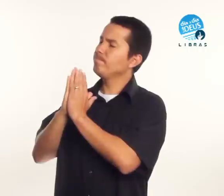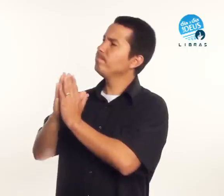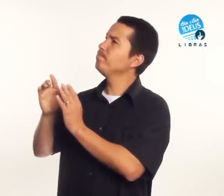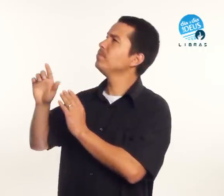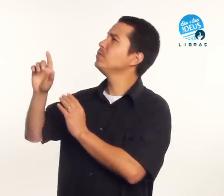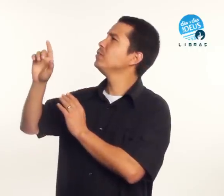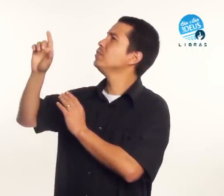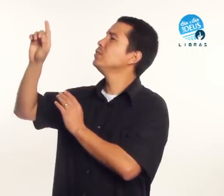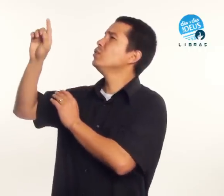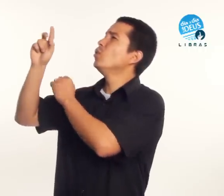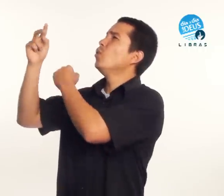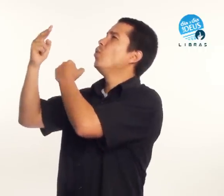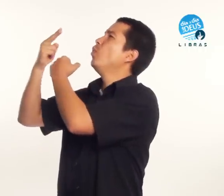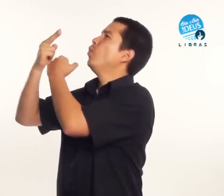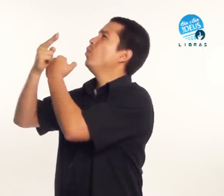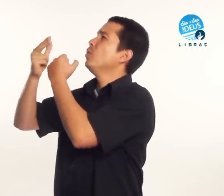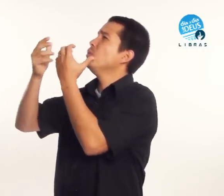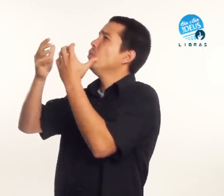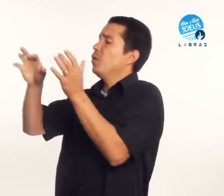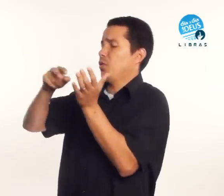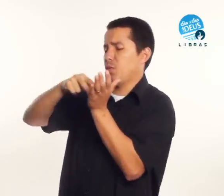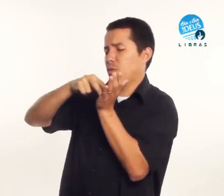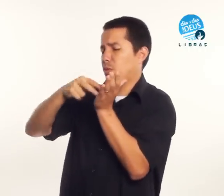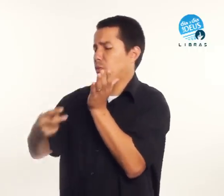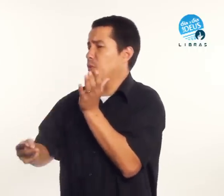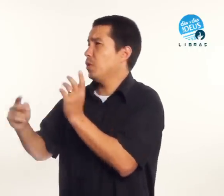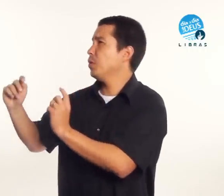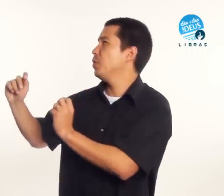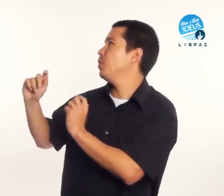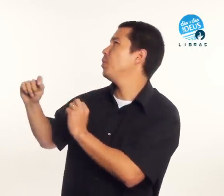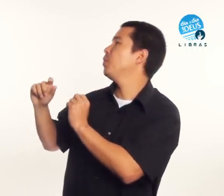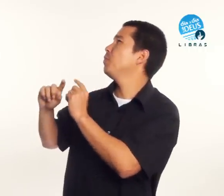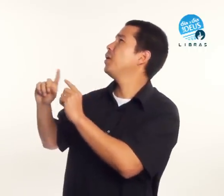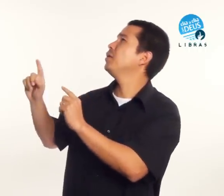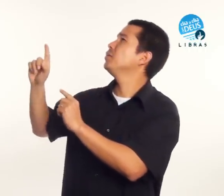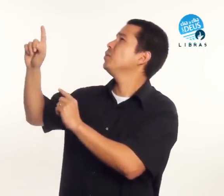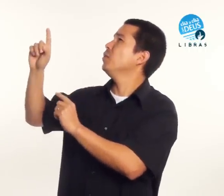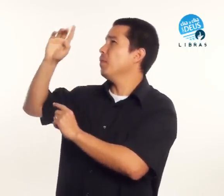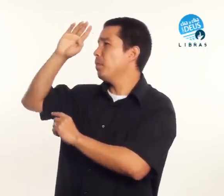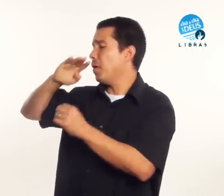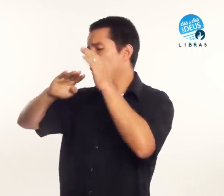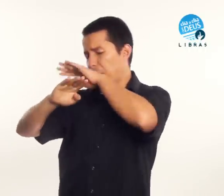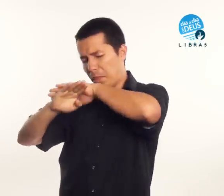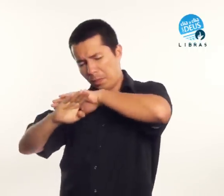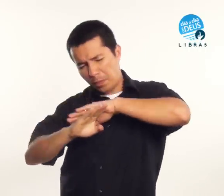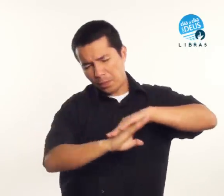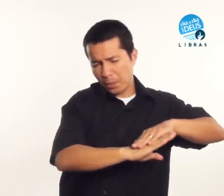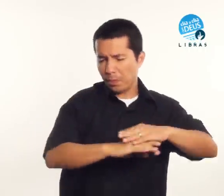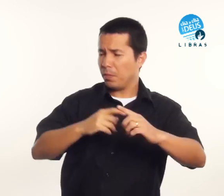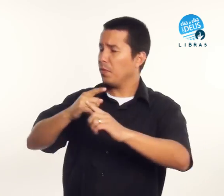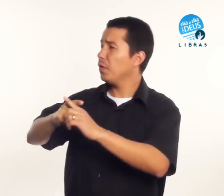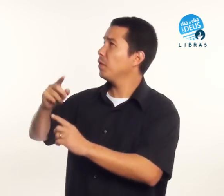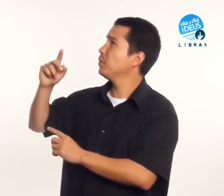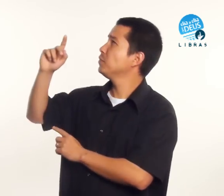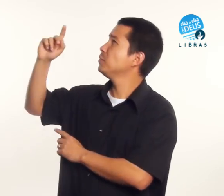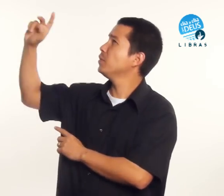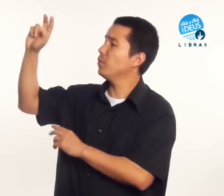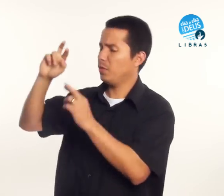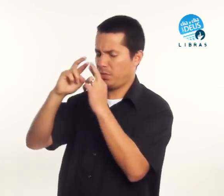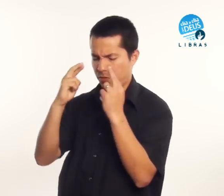em tentação, mas livra-nos do mal, porque teu é o reino, o